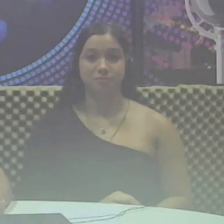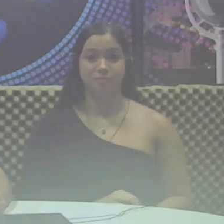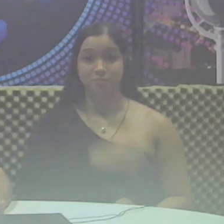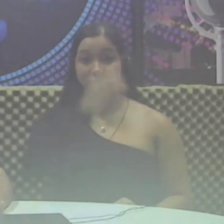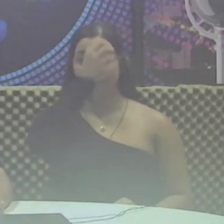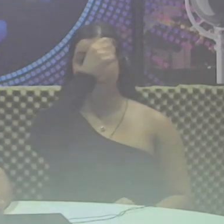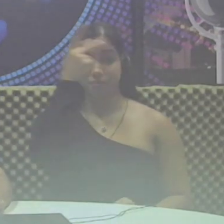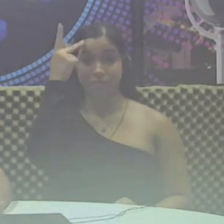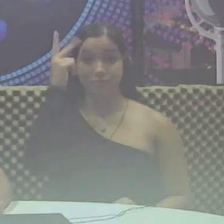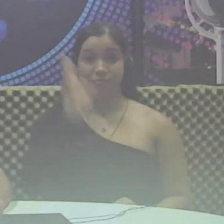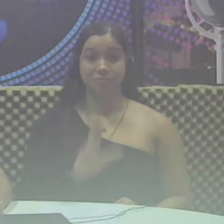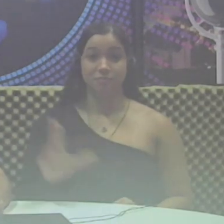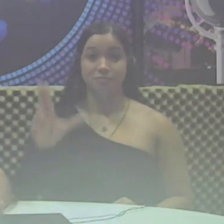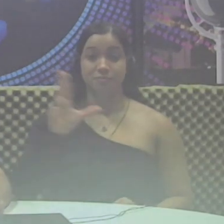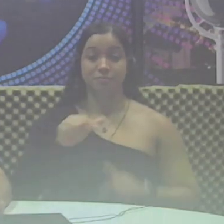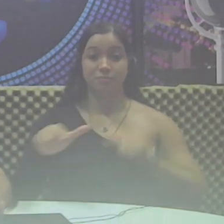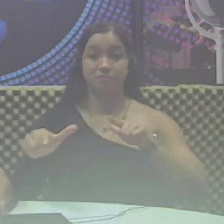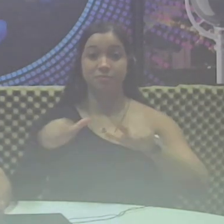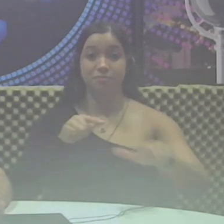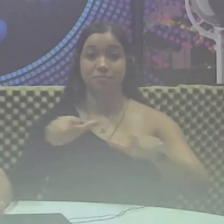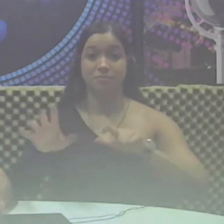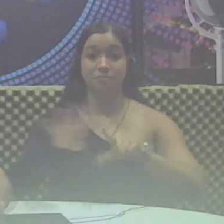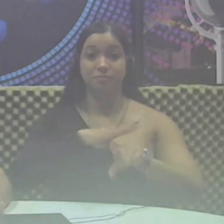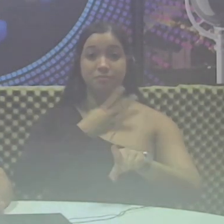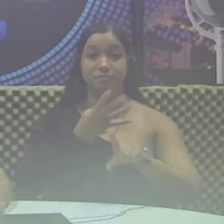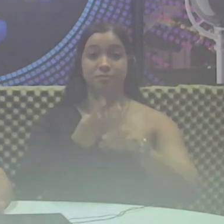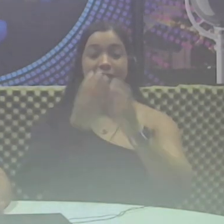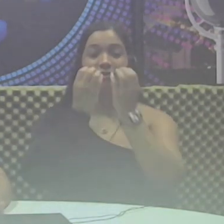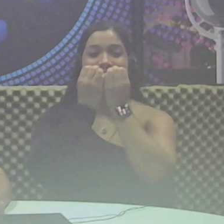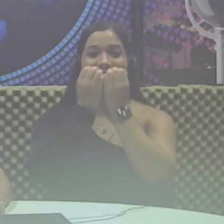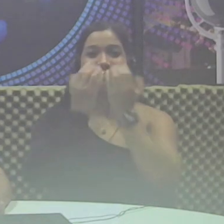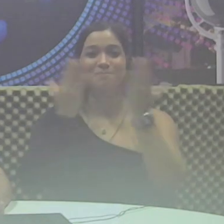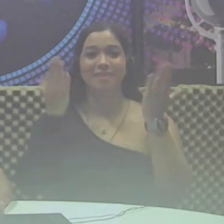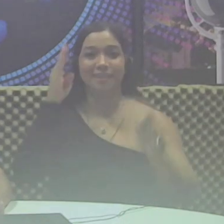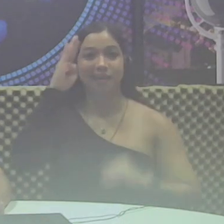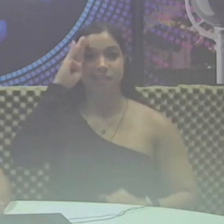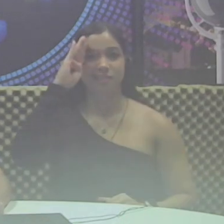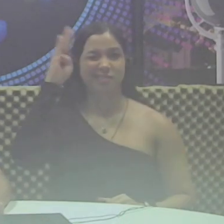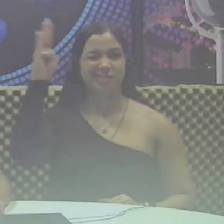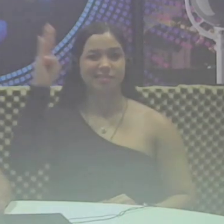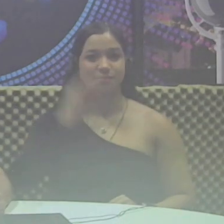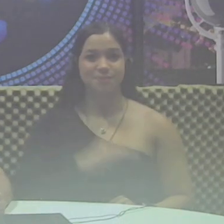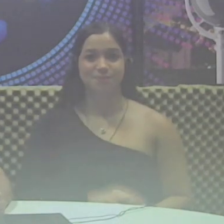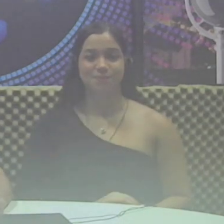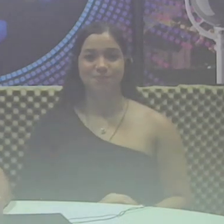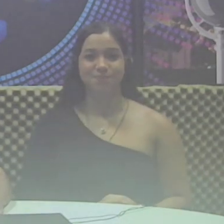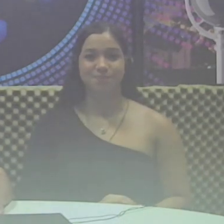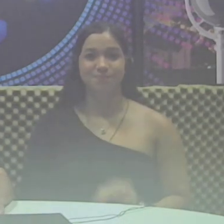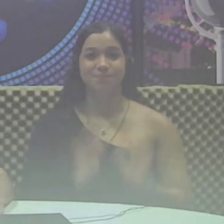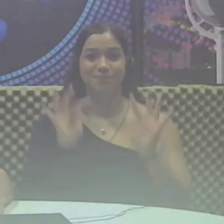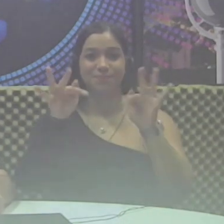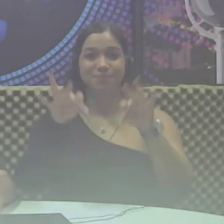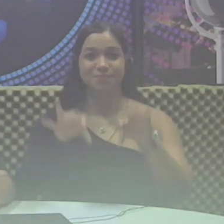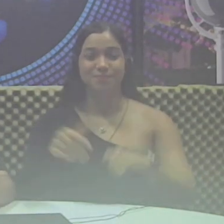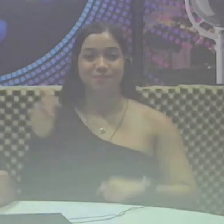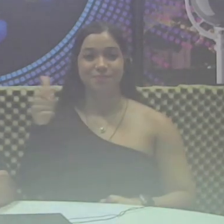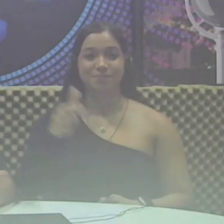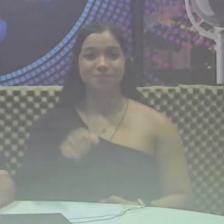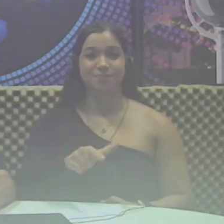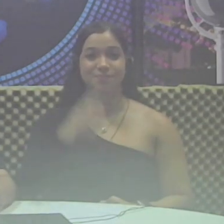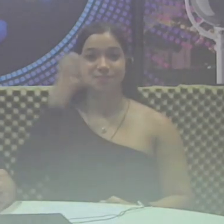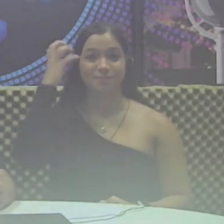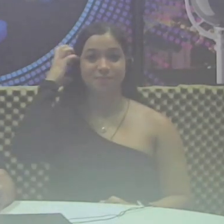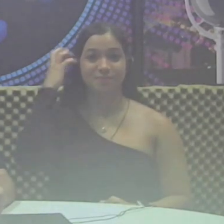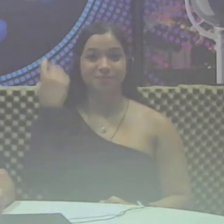Kalimann. Prefeitura de Uberlândia. Fazer mais, fazer bem. Até a próxima. Fica por aqui mais uma edição